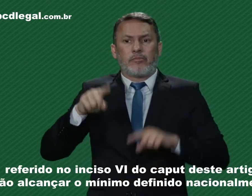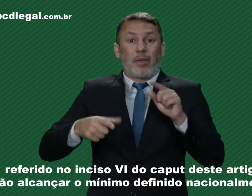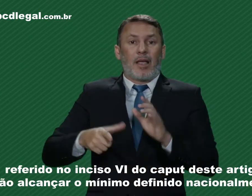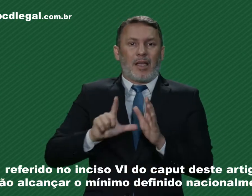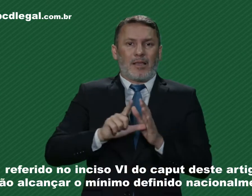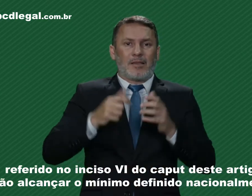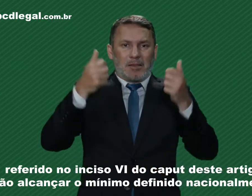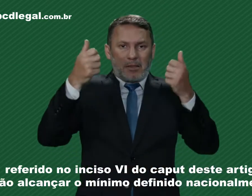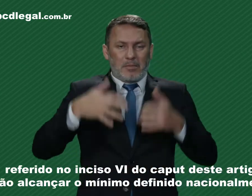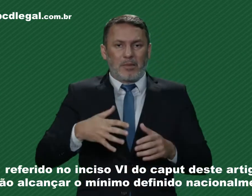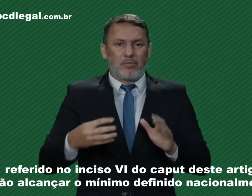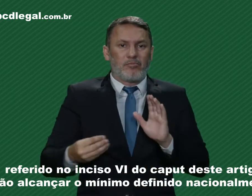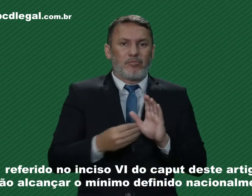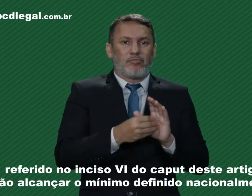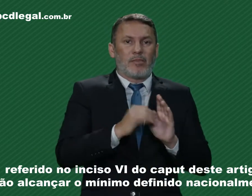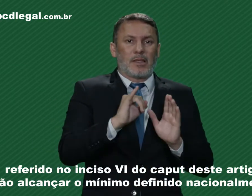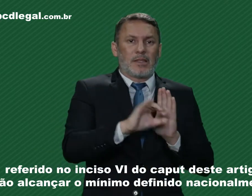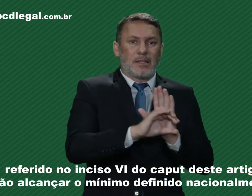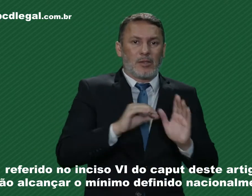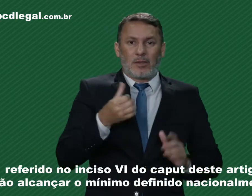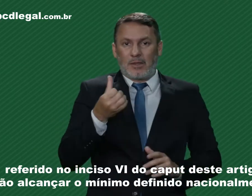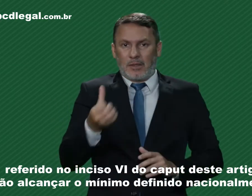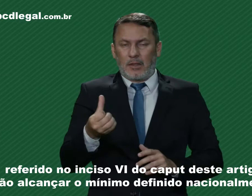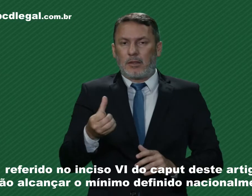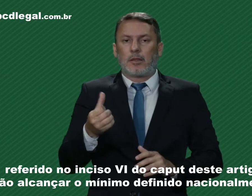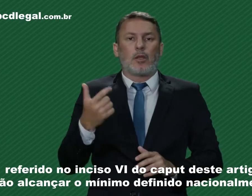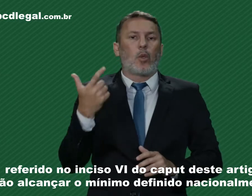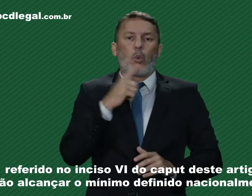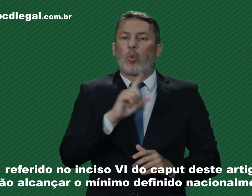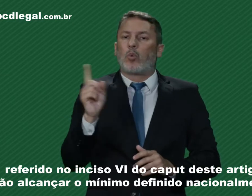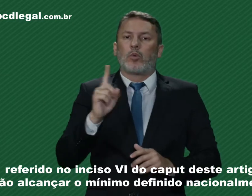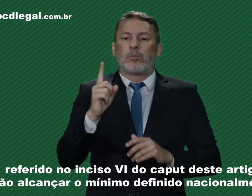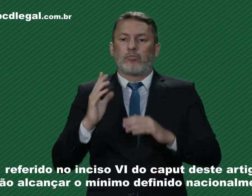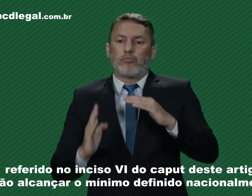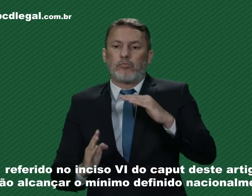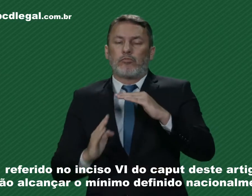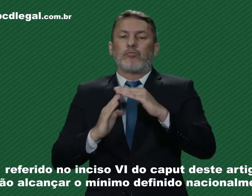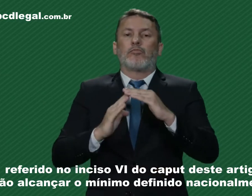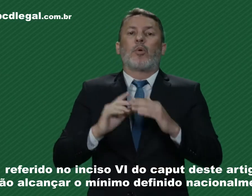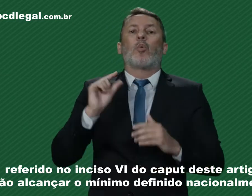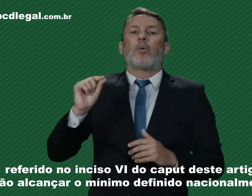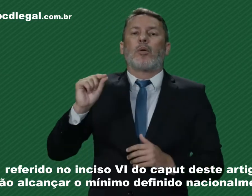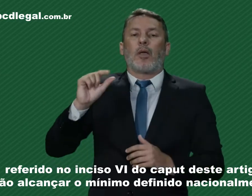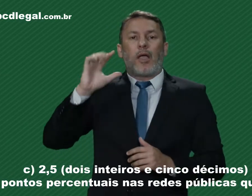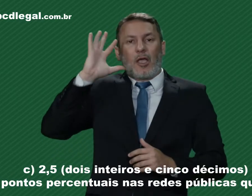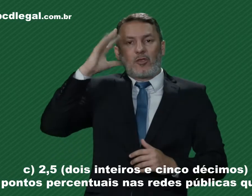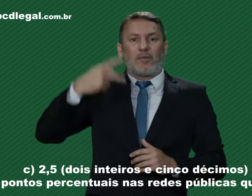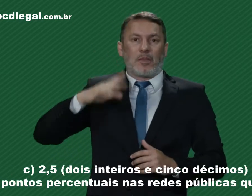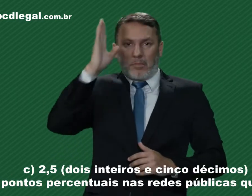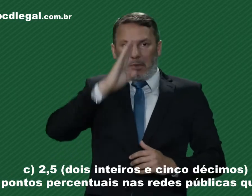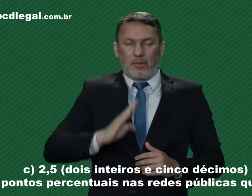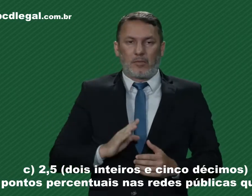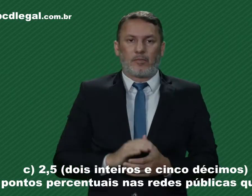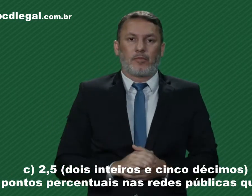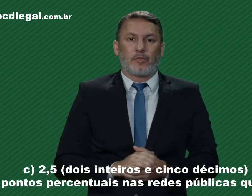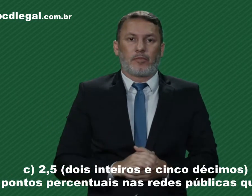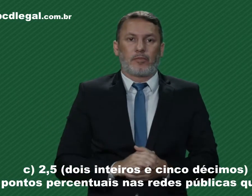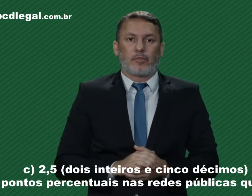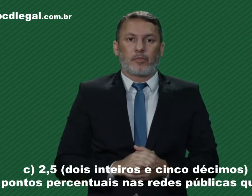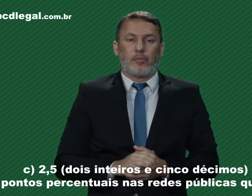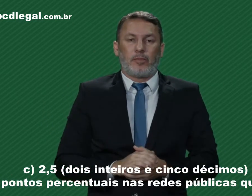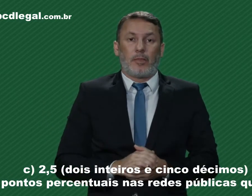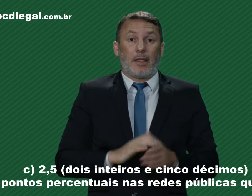inciso 6 do caput deste artigo, não alcançar o mínimo definido nacionalmente. A linha C.